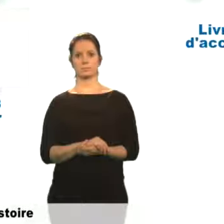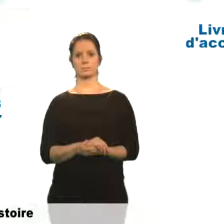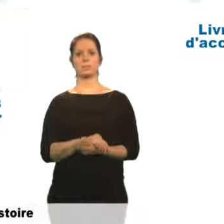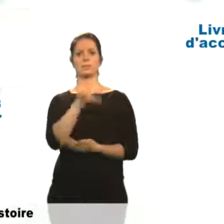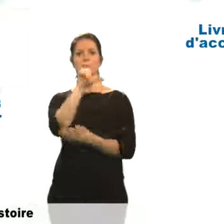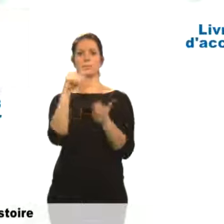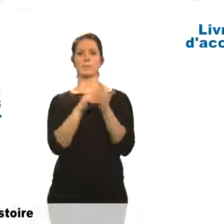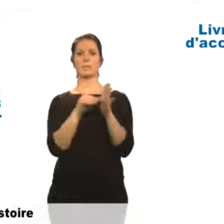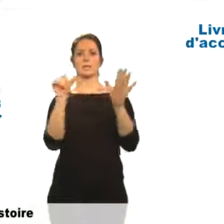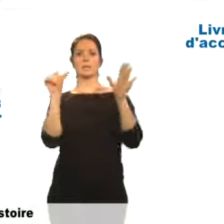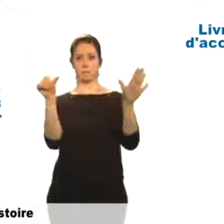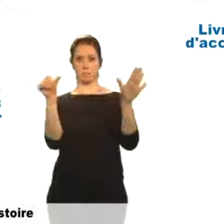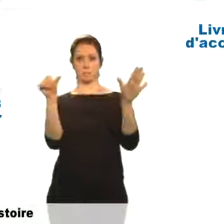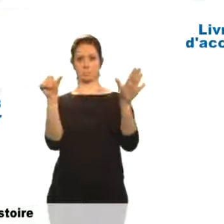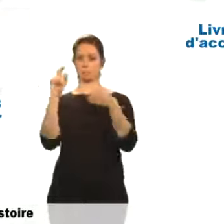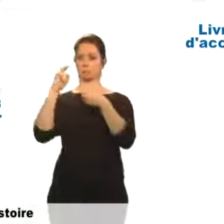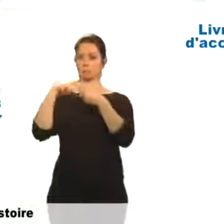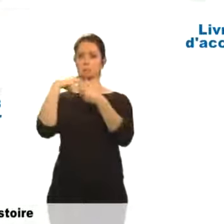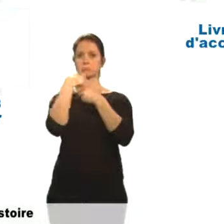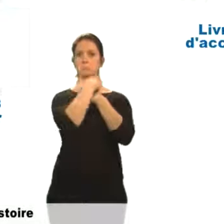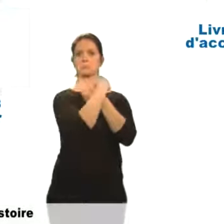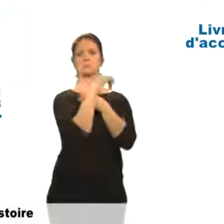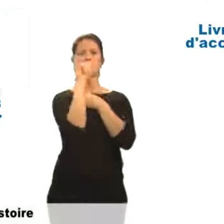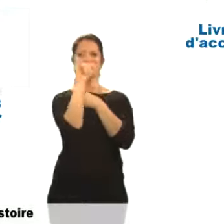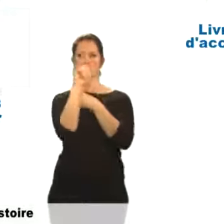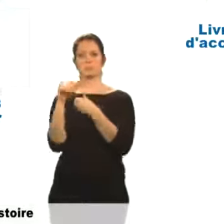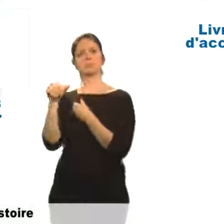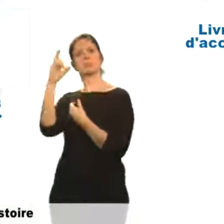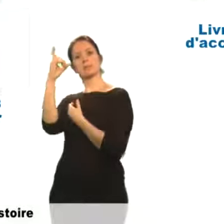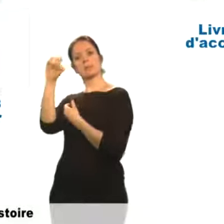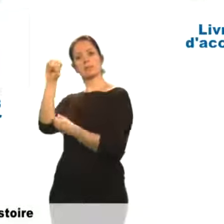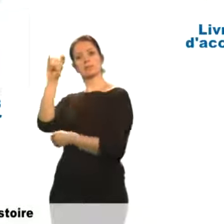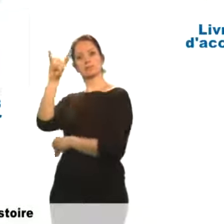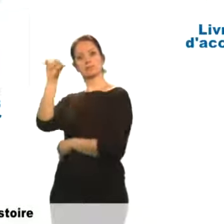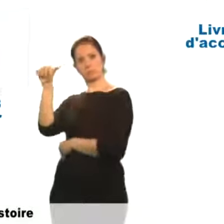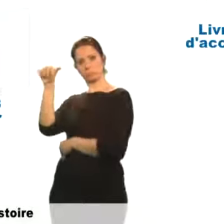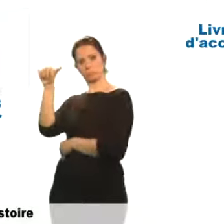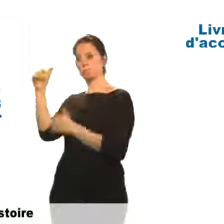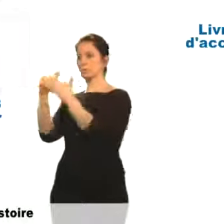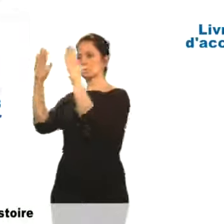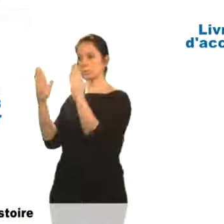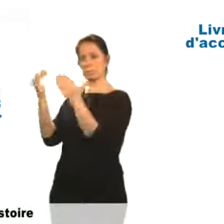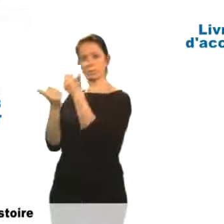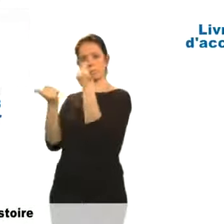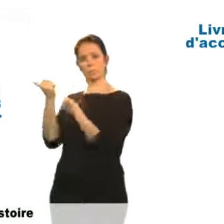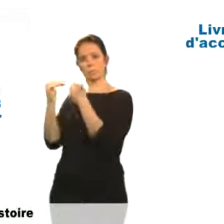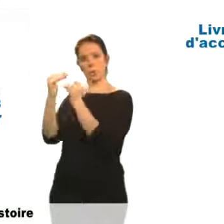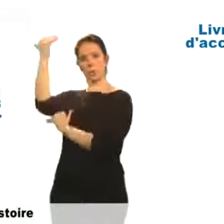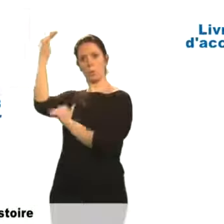2006. Mutualisation des services de DSHA, domicile, service, Haute-Alsace, de Famille